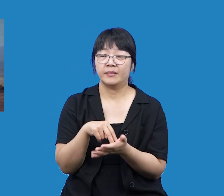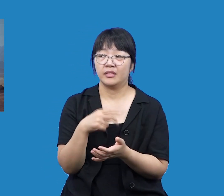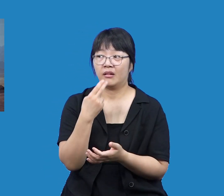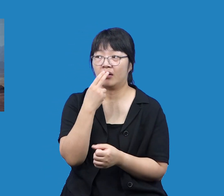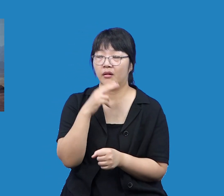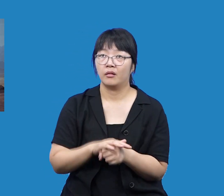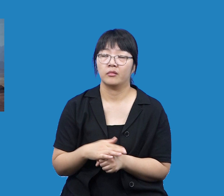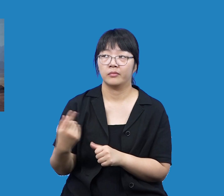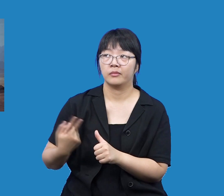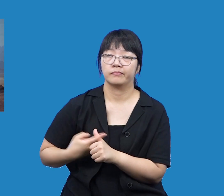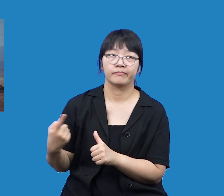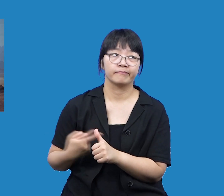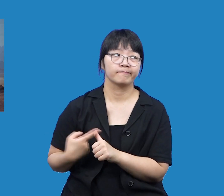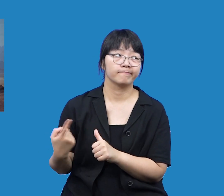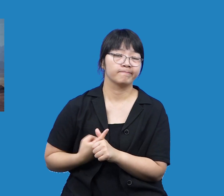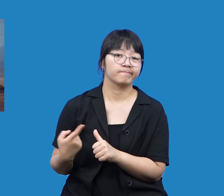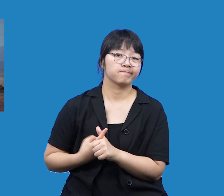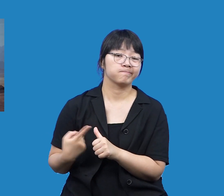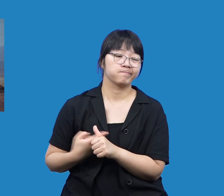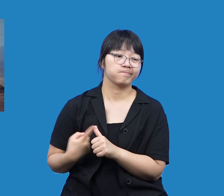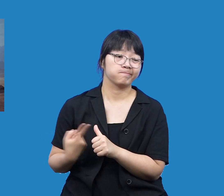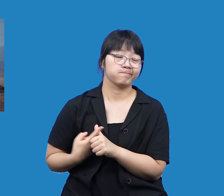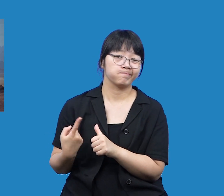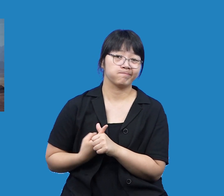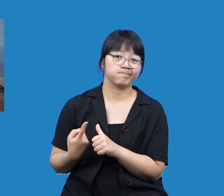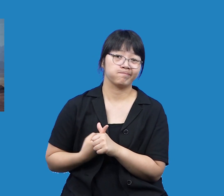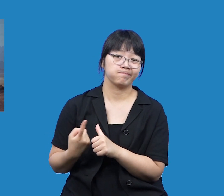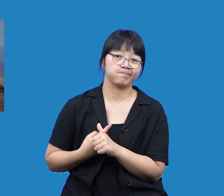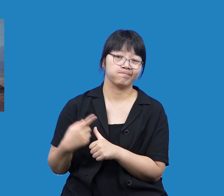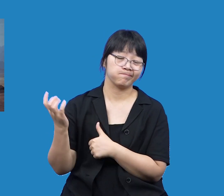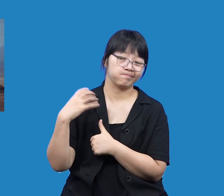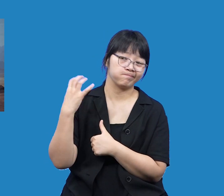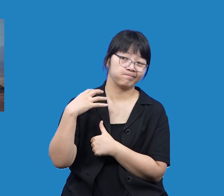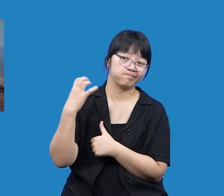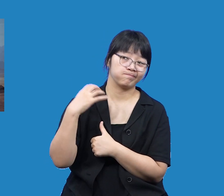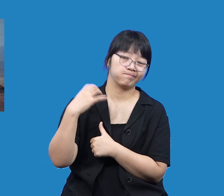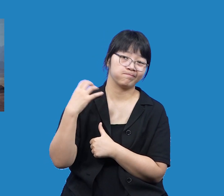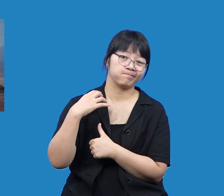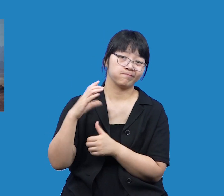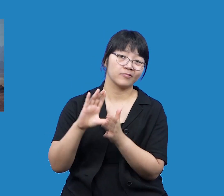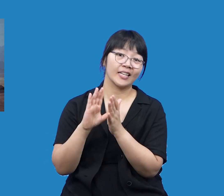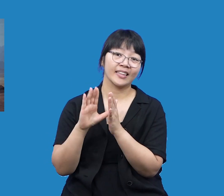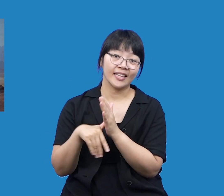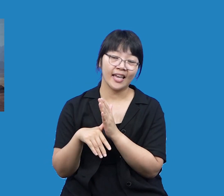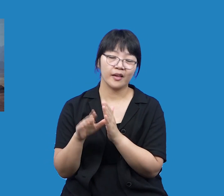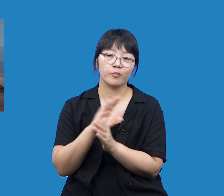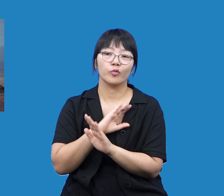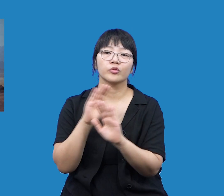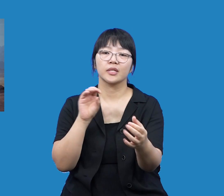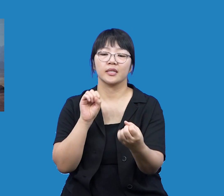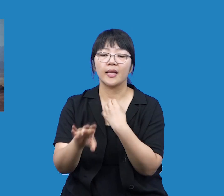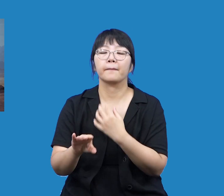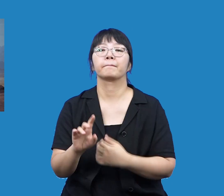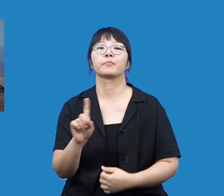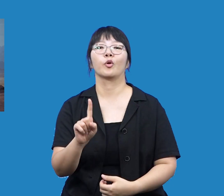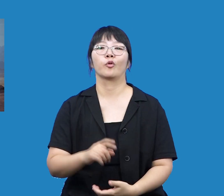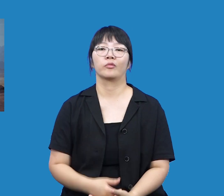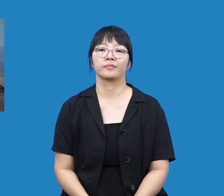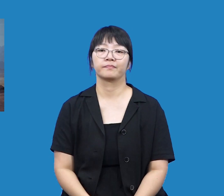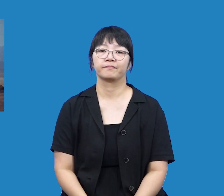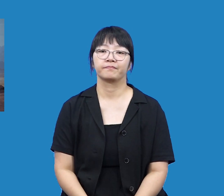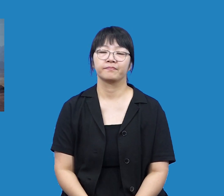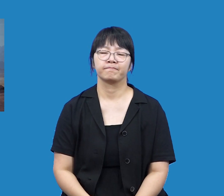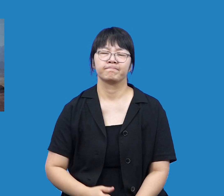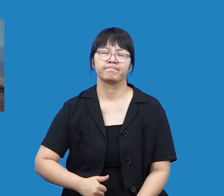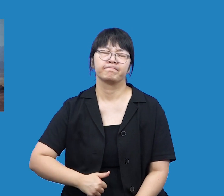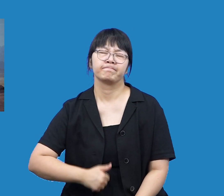있습니다. 그랬을 때 이 억울한 일을 모세는 어떻게 감당하고 있습니까?